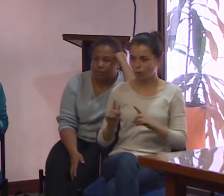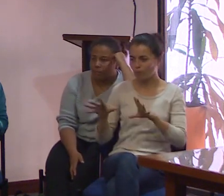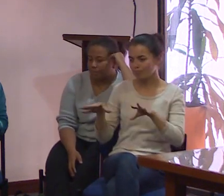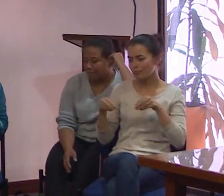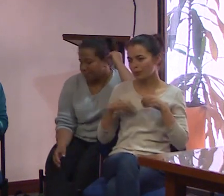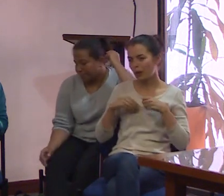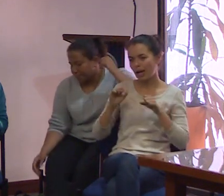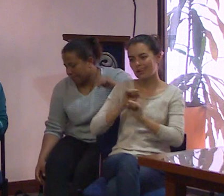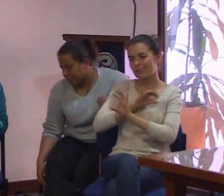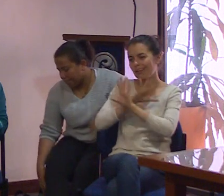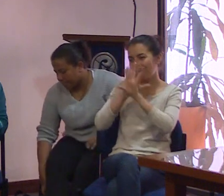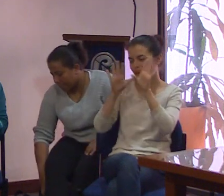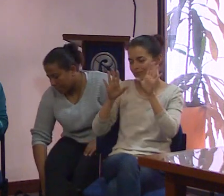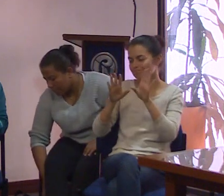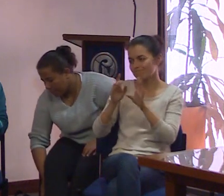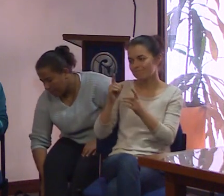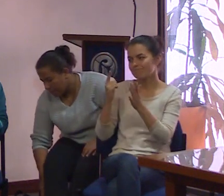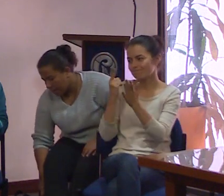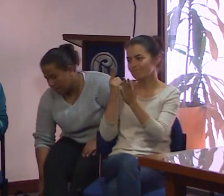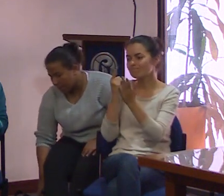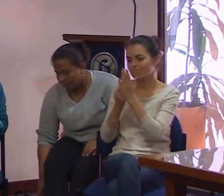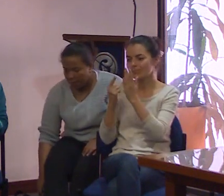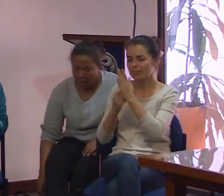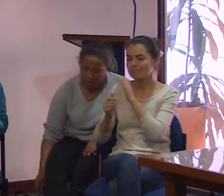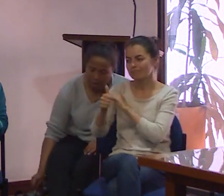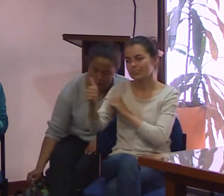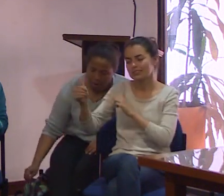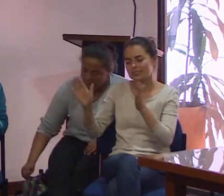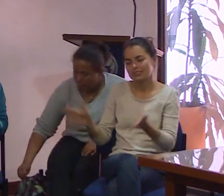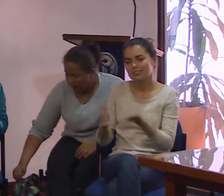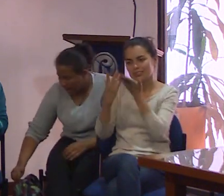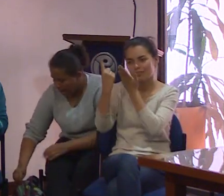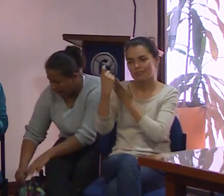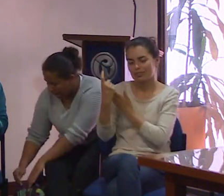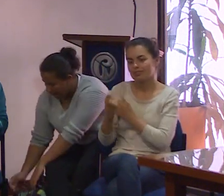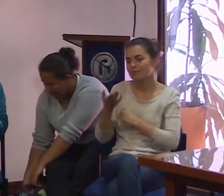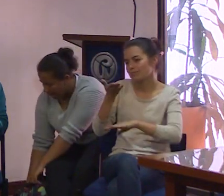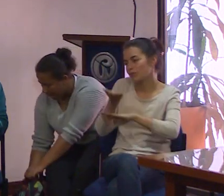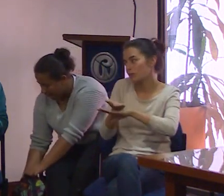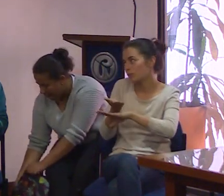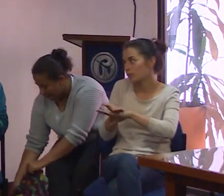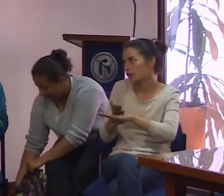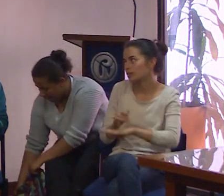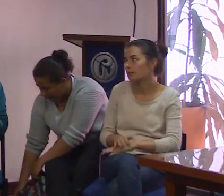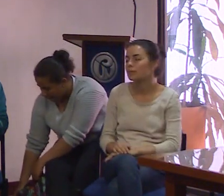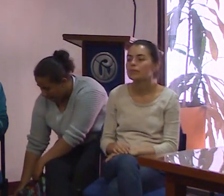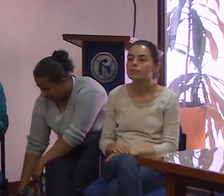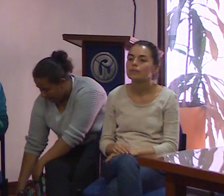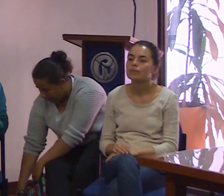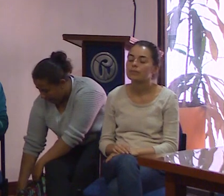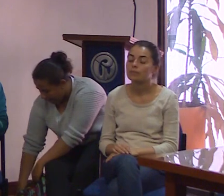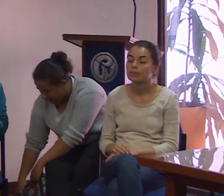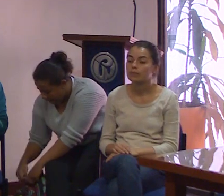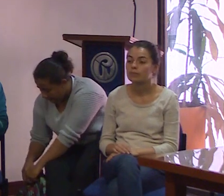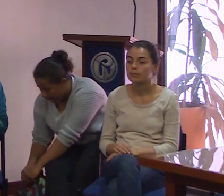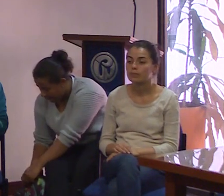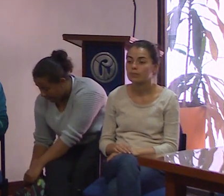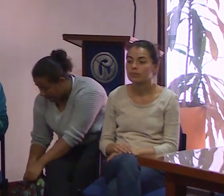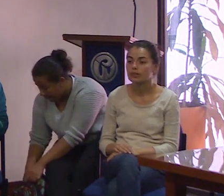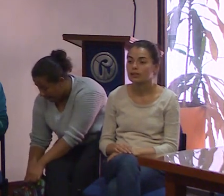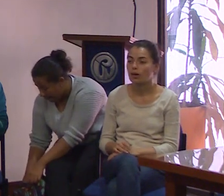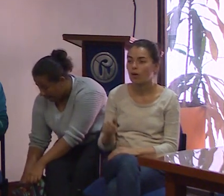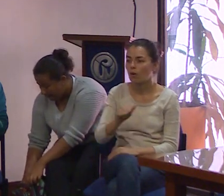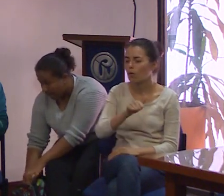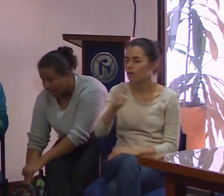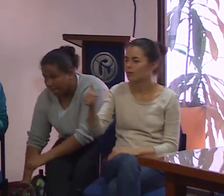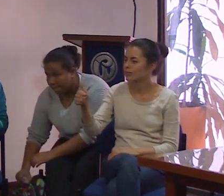que efectivamente es un elemento por mejorar y está esa propuesta. Lo otro sí realmente es